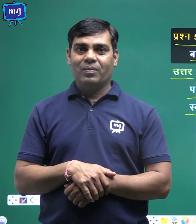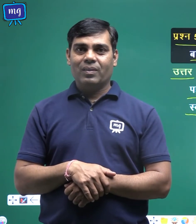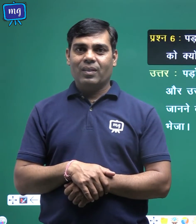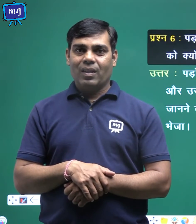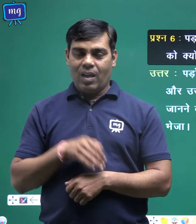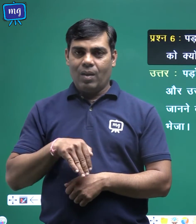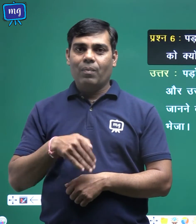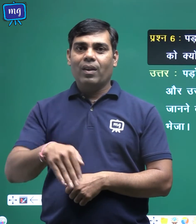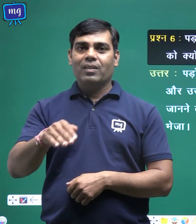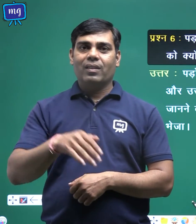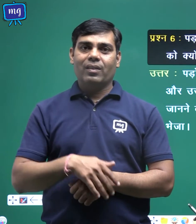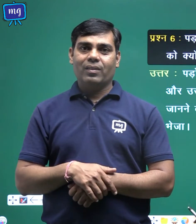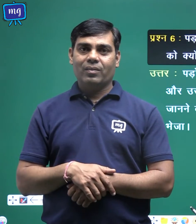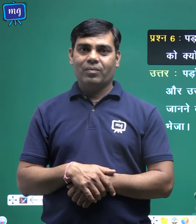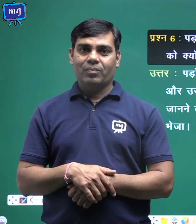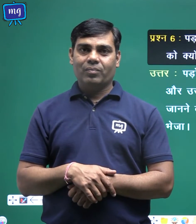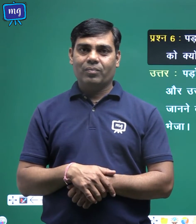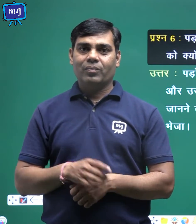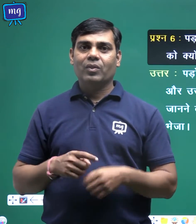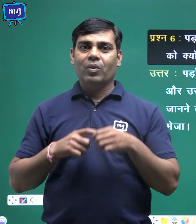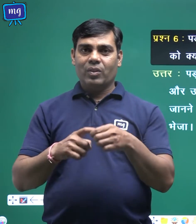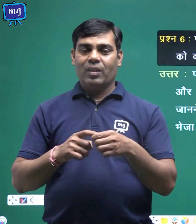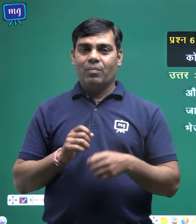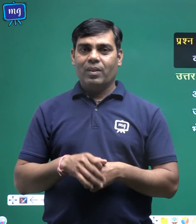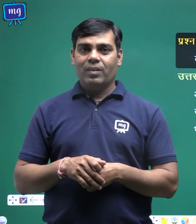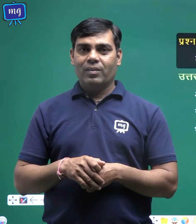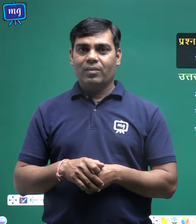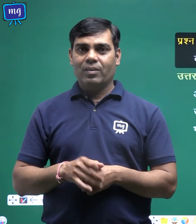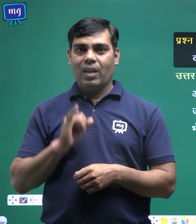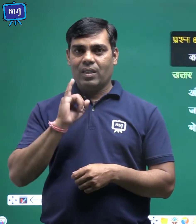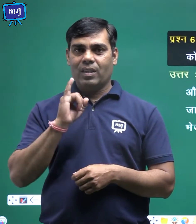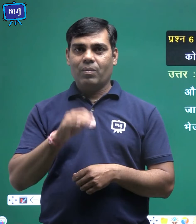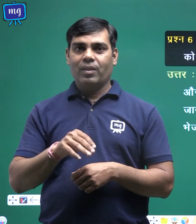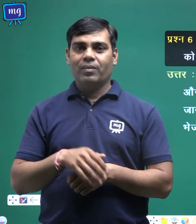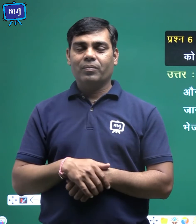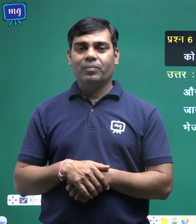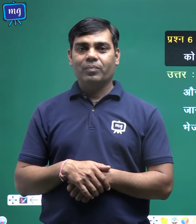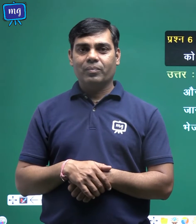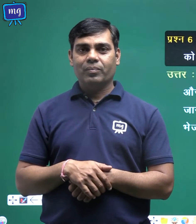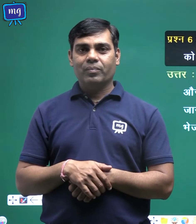हम आगे चलते हैं प्रश्न नंबर 6 पर।